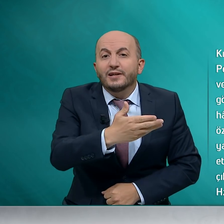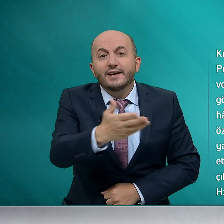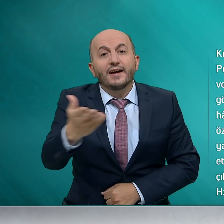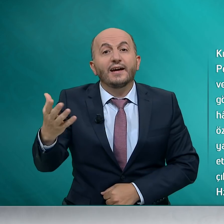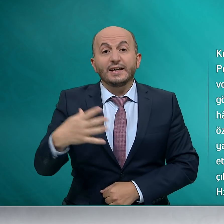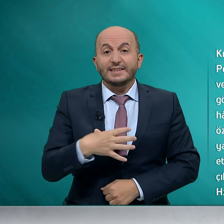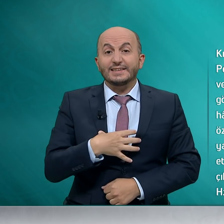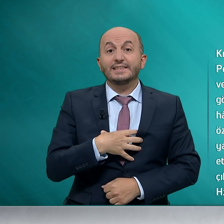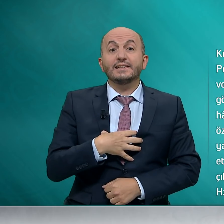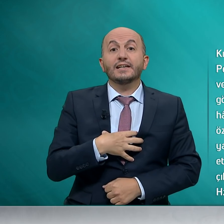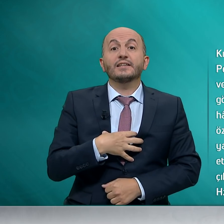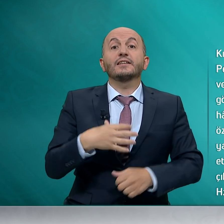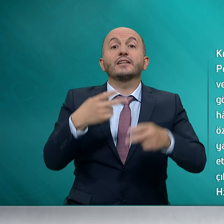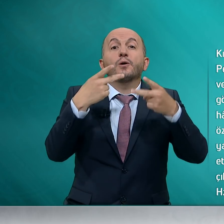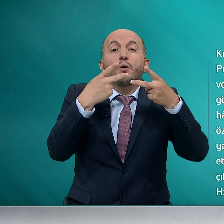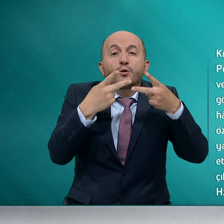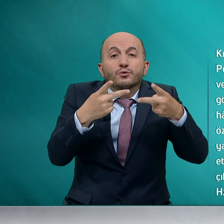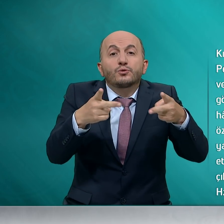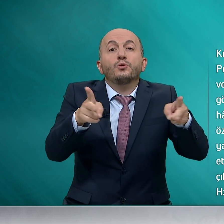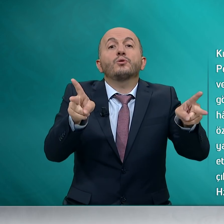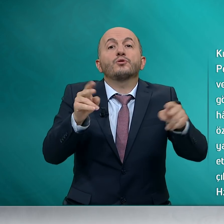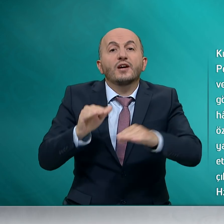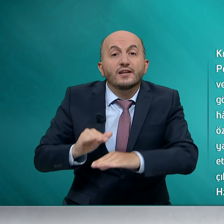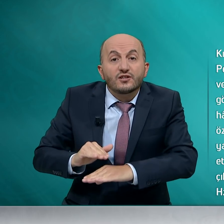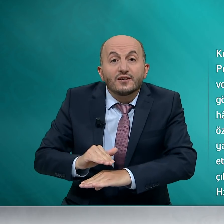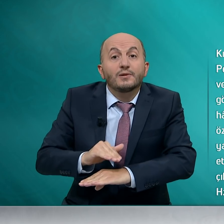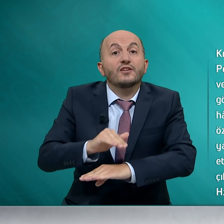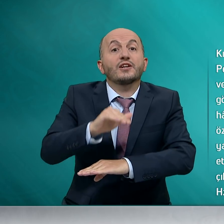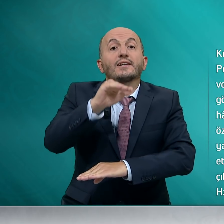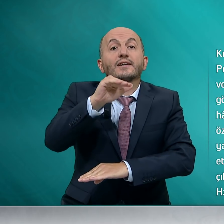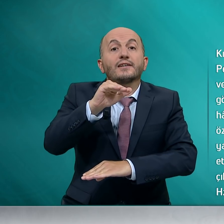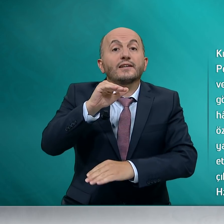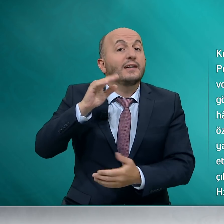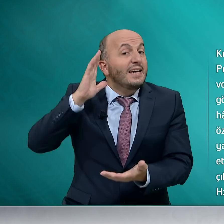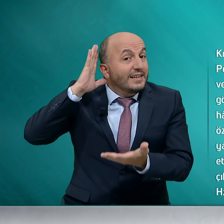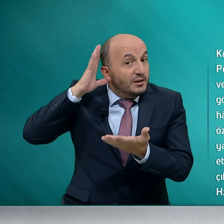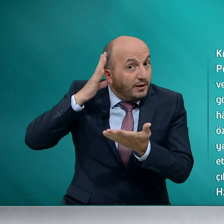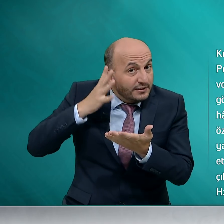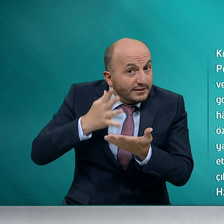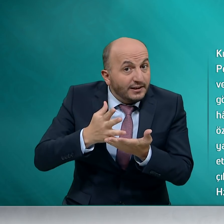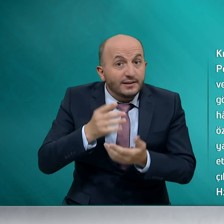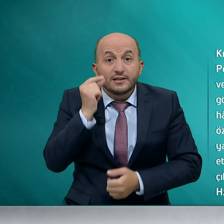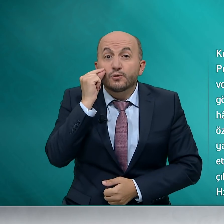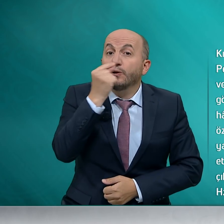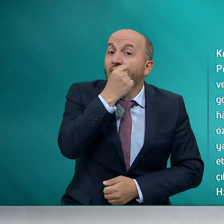müminlere dinlerini özgürce yaşayabilecekleri, ibadetlerini